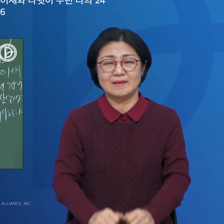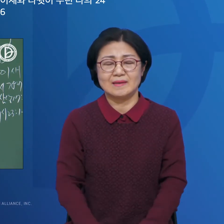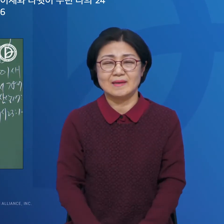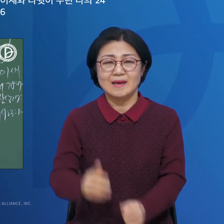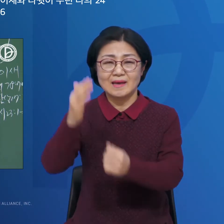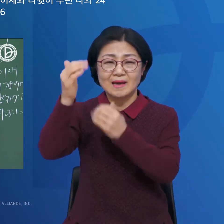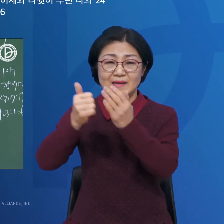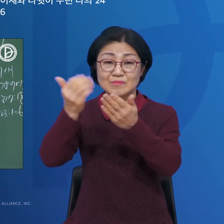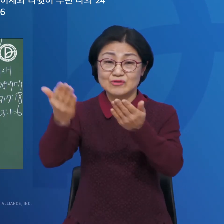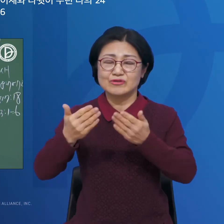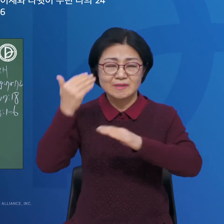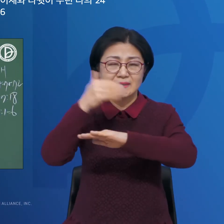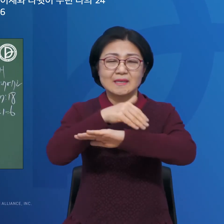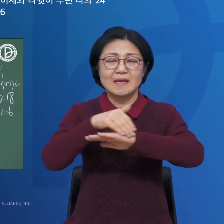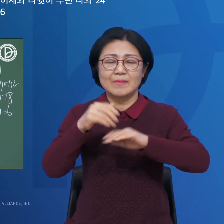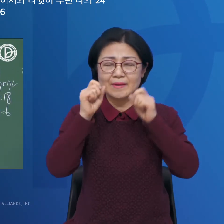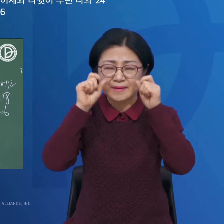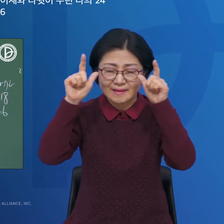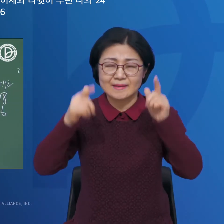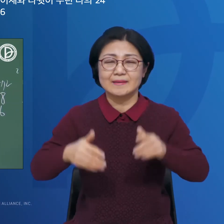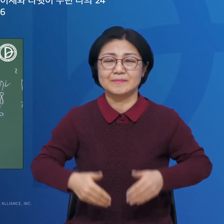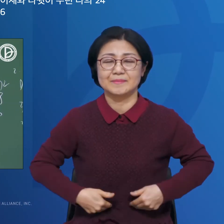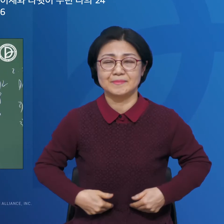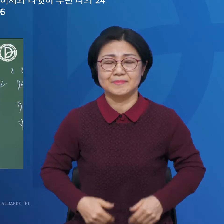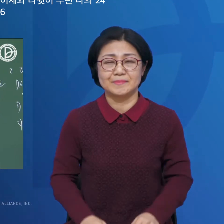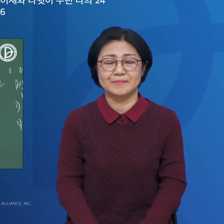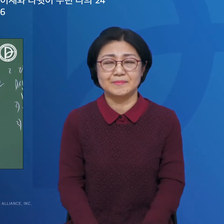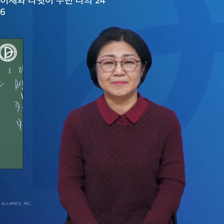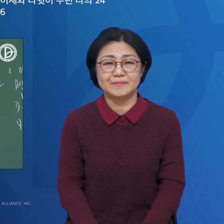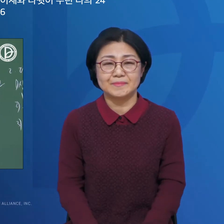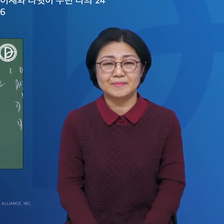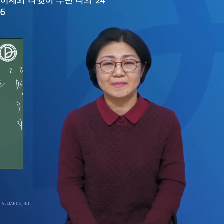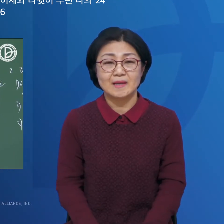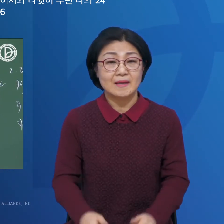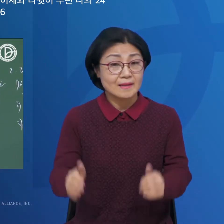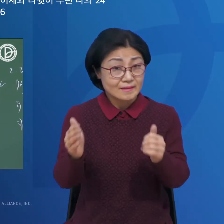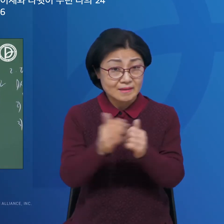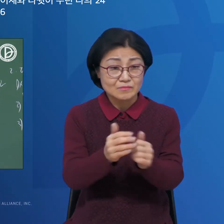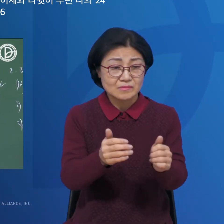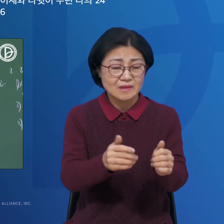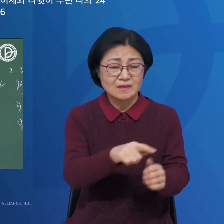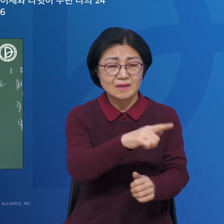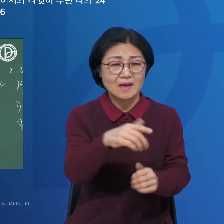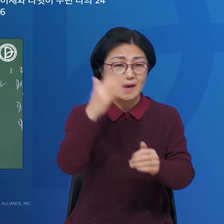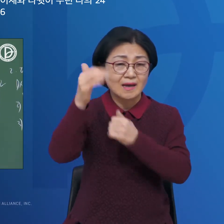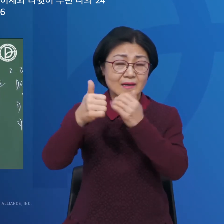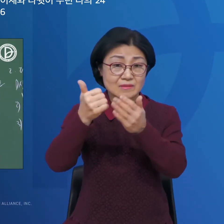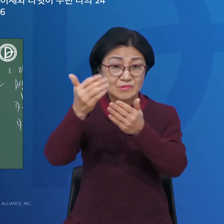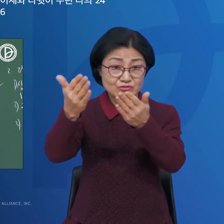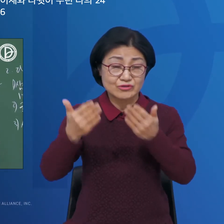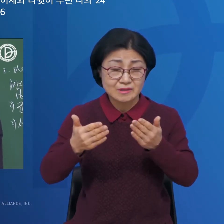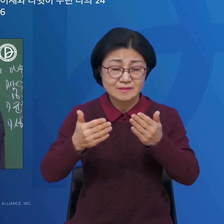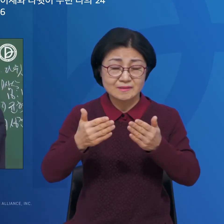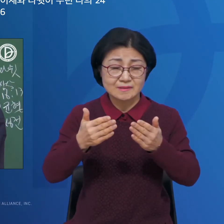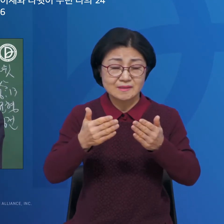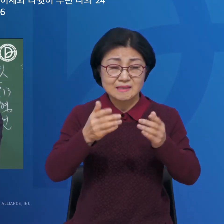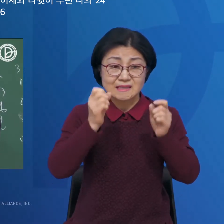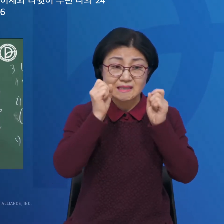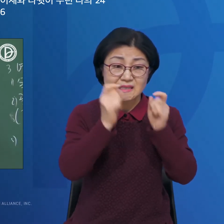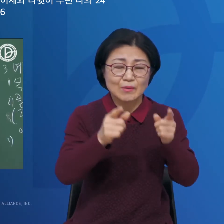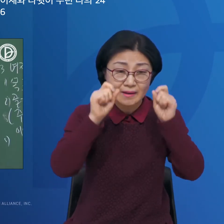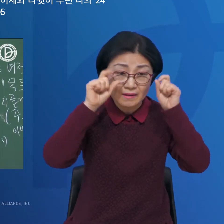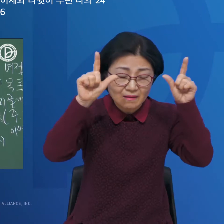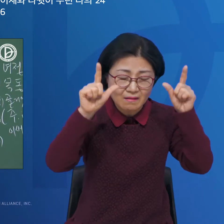This is the time when you could truly prepare for your life. 그래가지고 승리한 사람들 많아요. And there's so many people who are victorious from that. 여러분